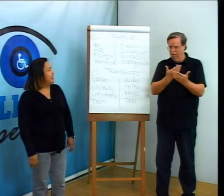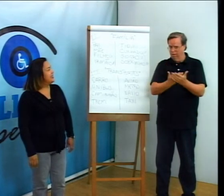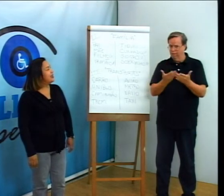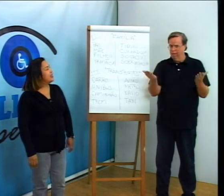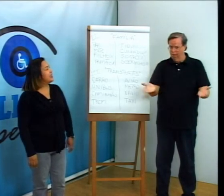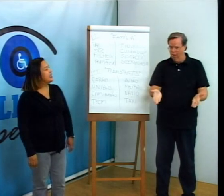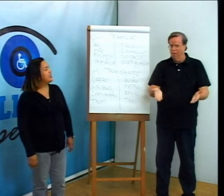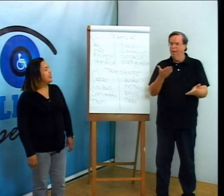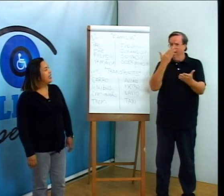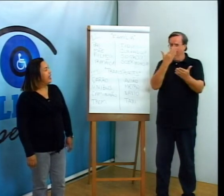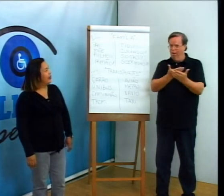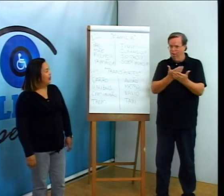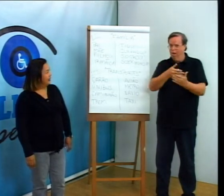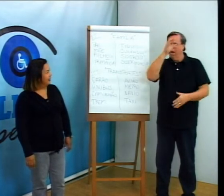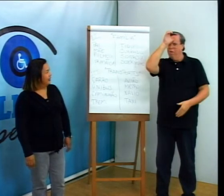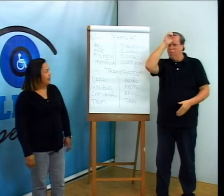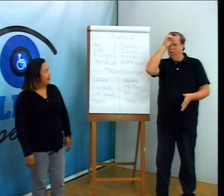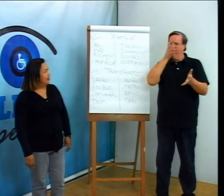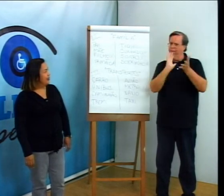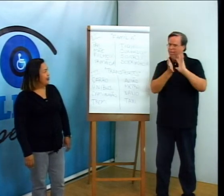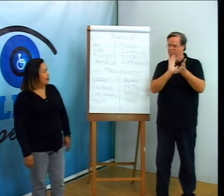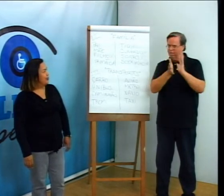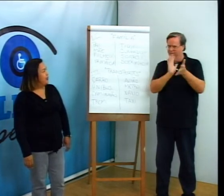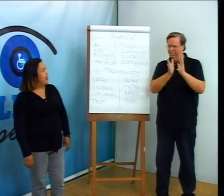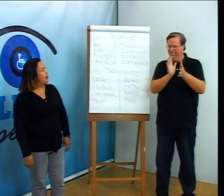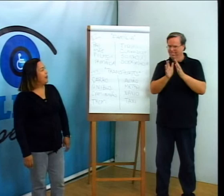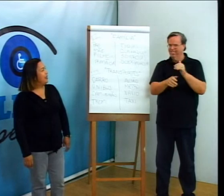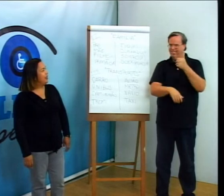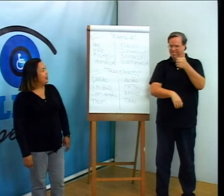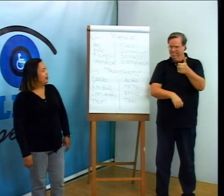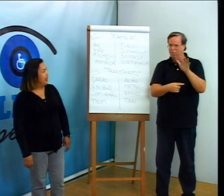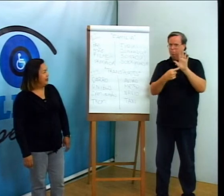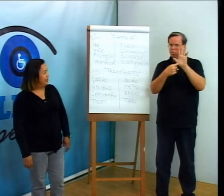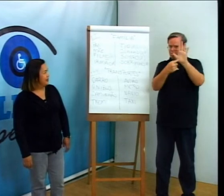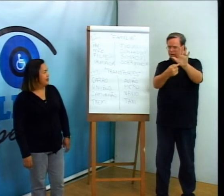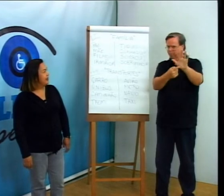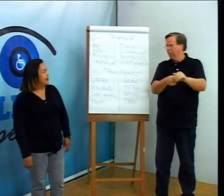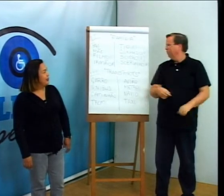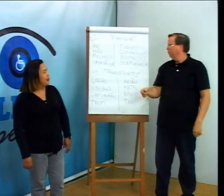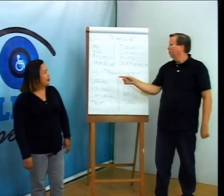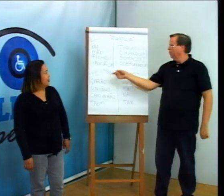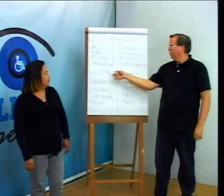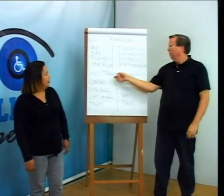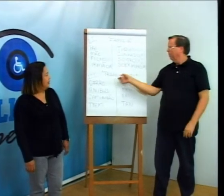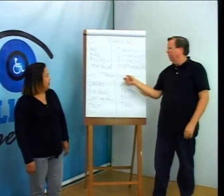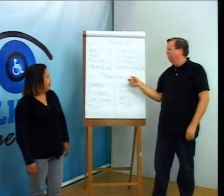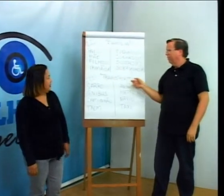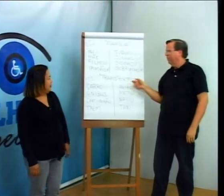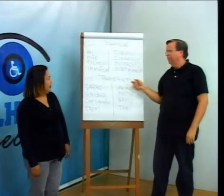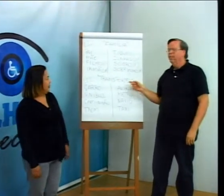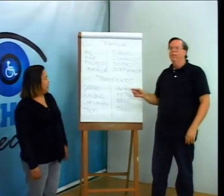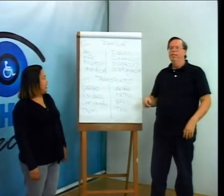Essa é a nossa terceira aula desse nosso momento Aprendendo Libras. Hoje nós vamos estar mostrando para